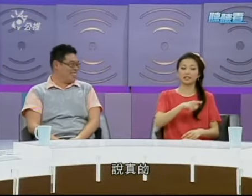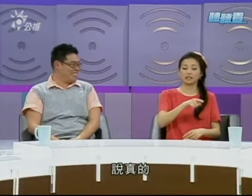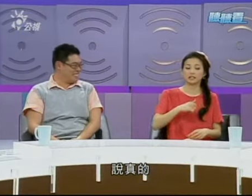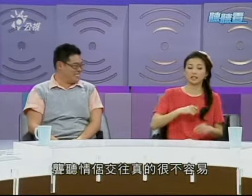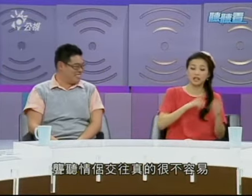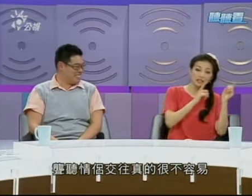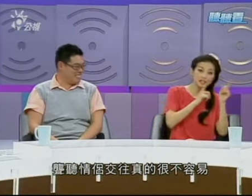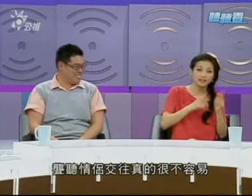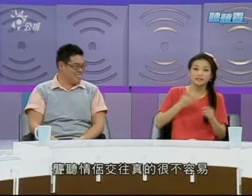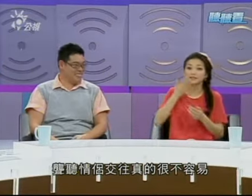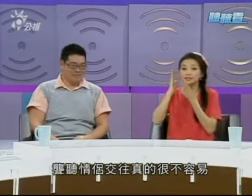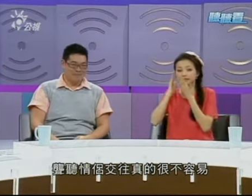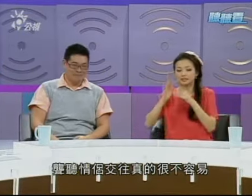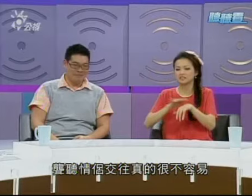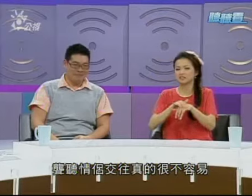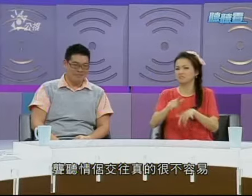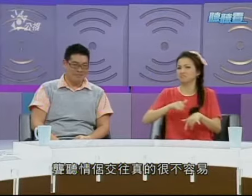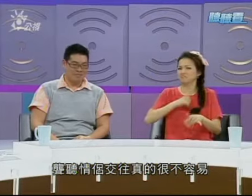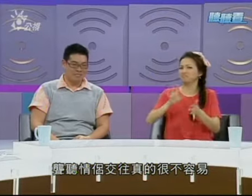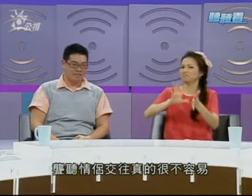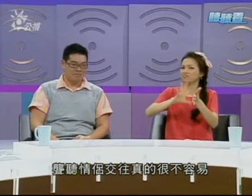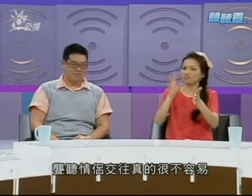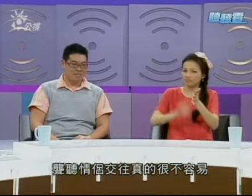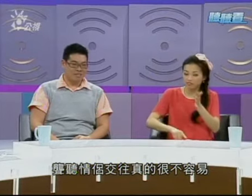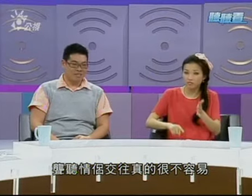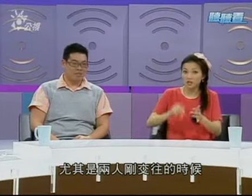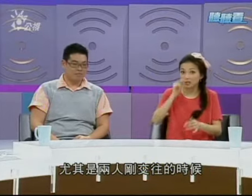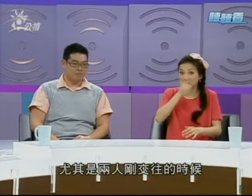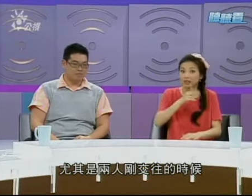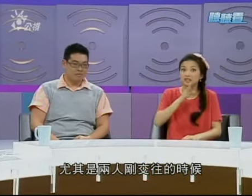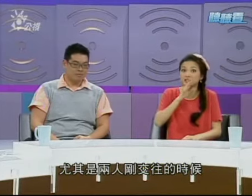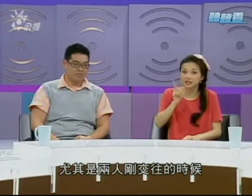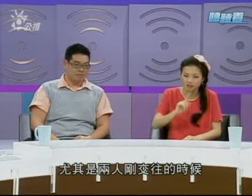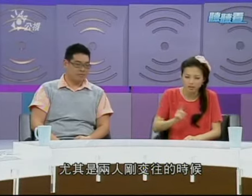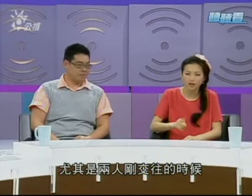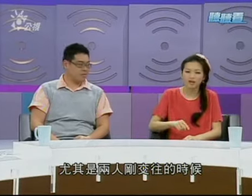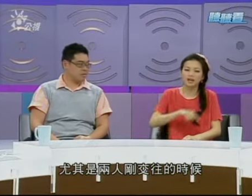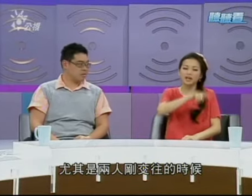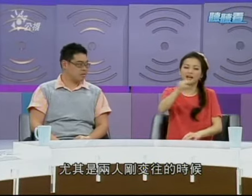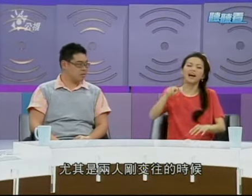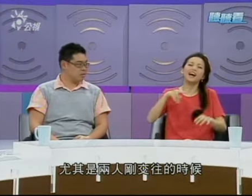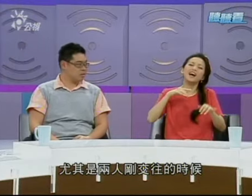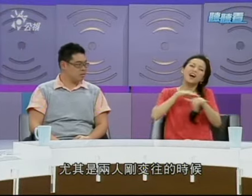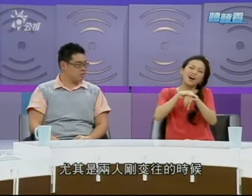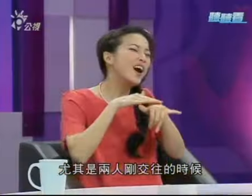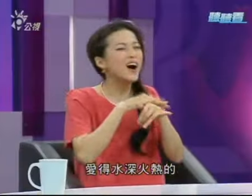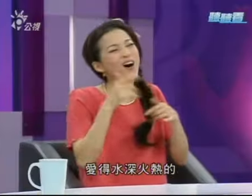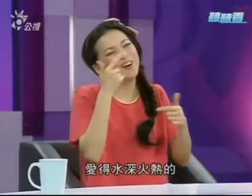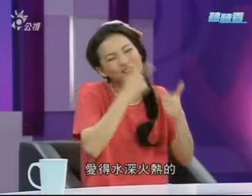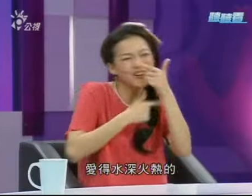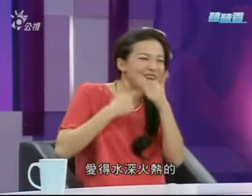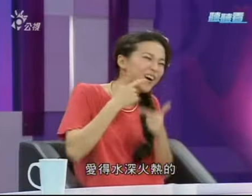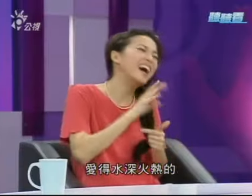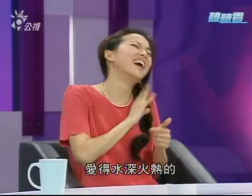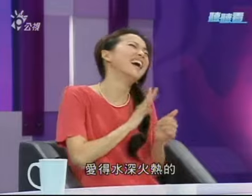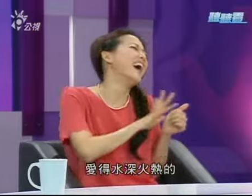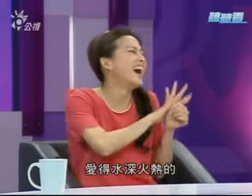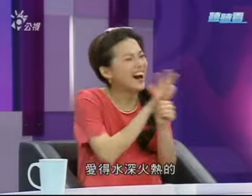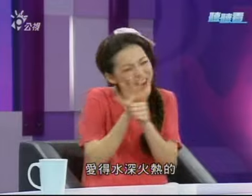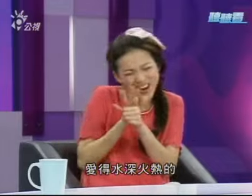聋听情侣交往真的很不容易尤其是两人刚交往的时候爱得水深火热的